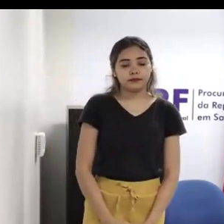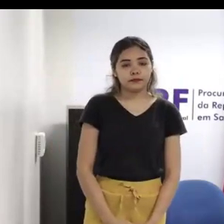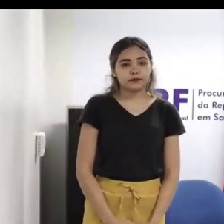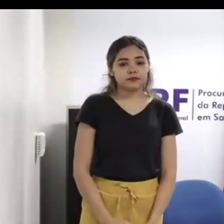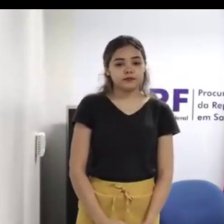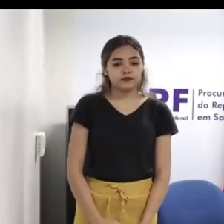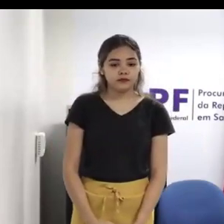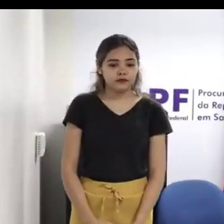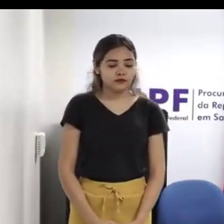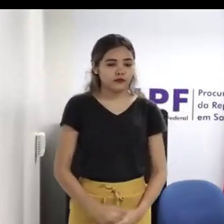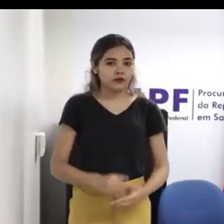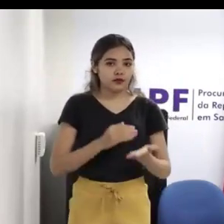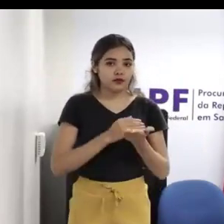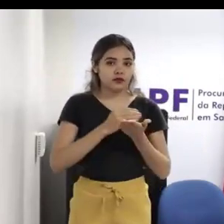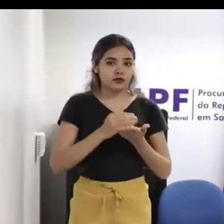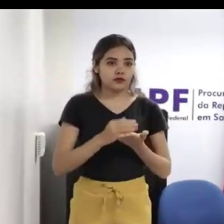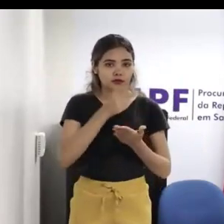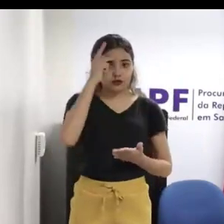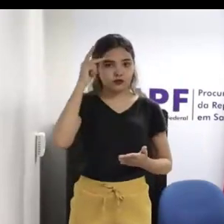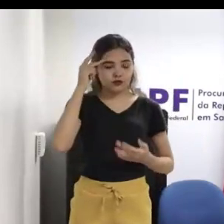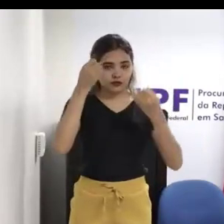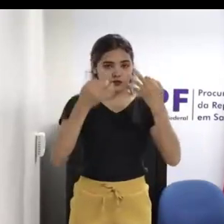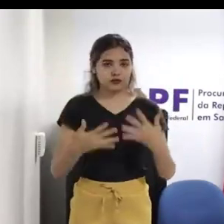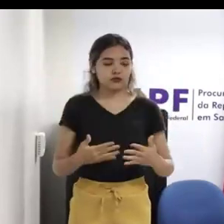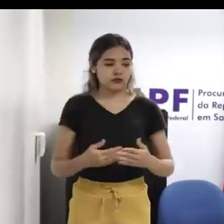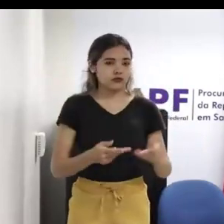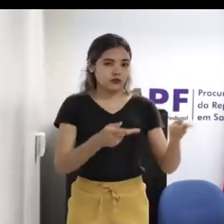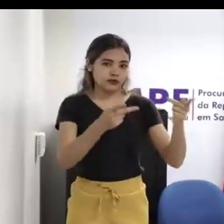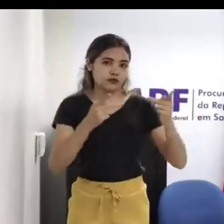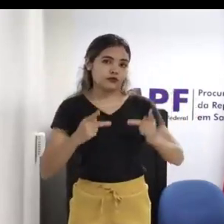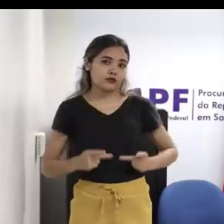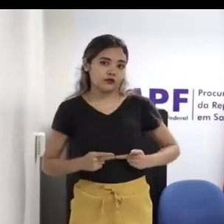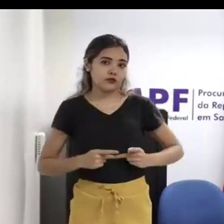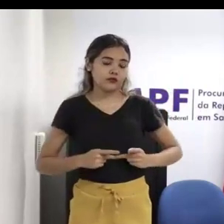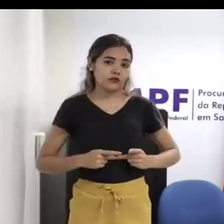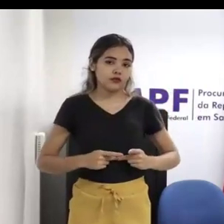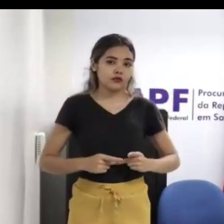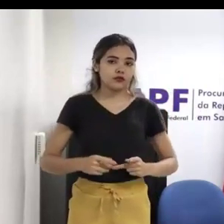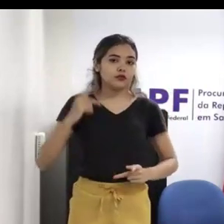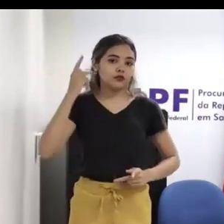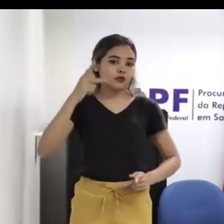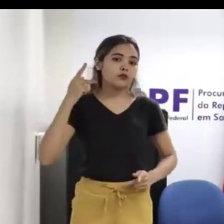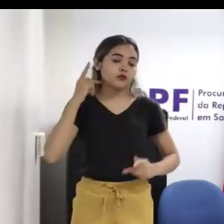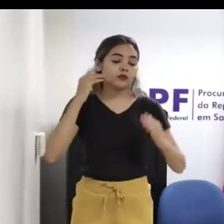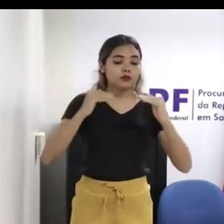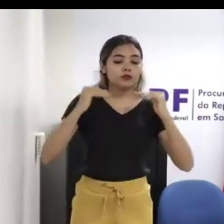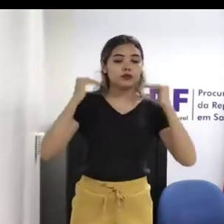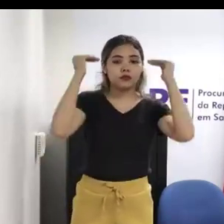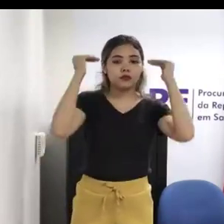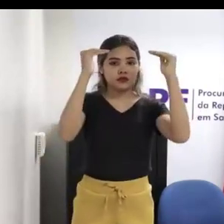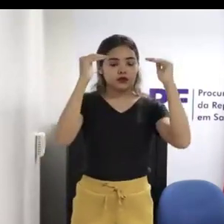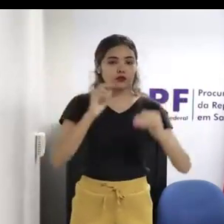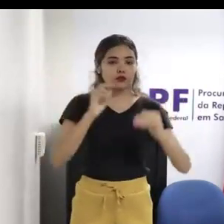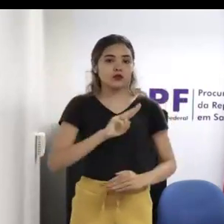composição da mesa convidamos para compor a mesa o procurador da república e coordenador do projeto Guardião da